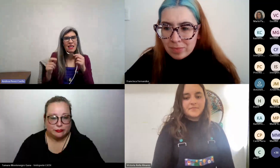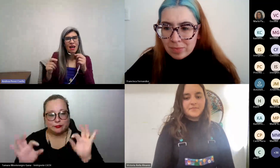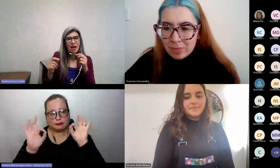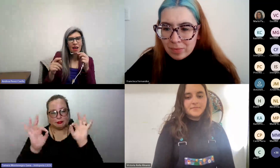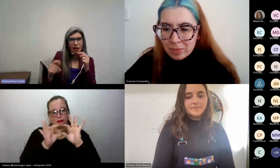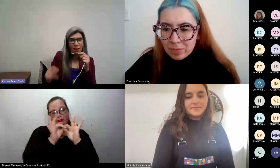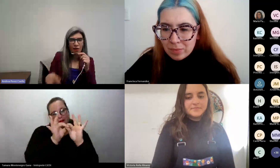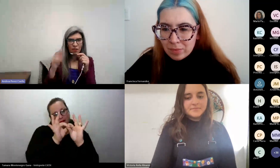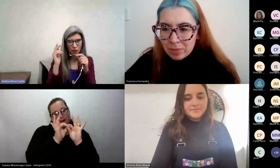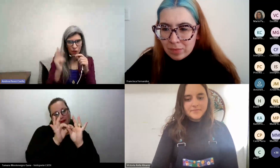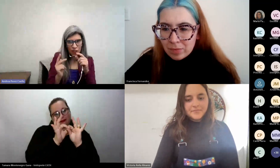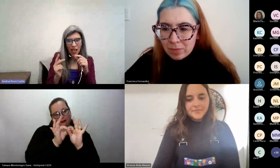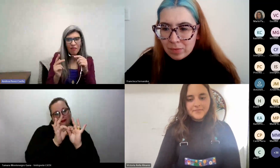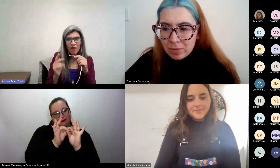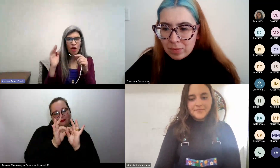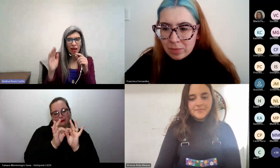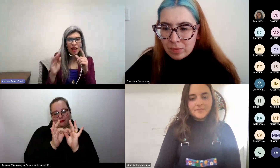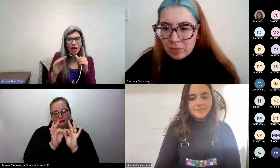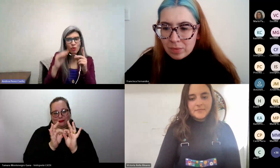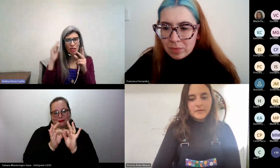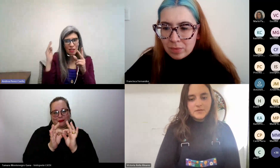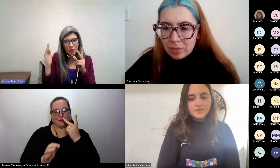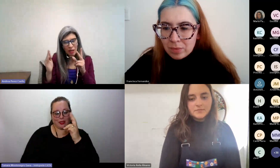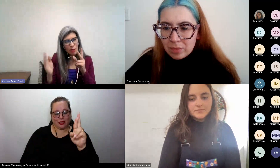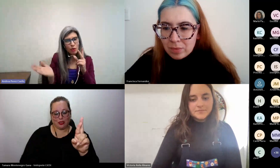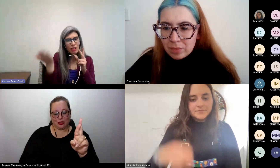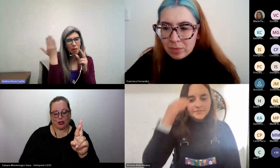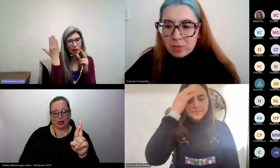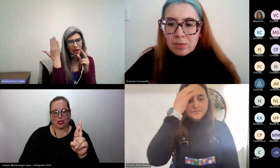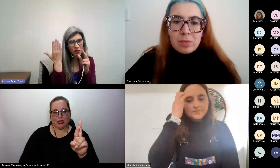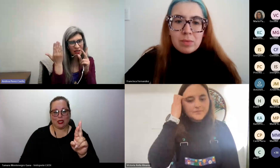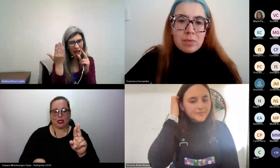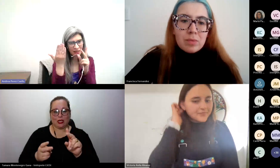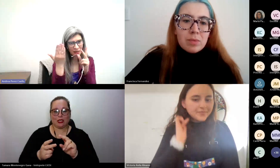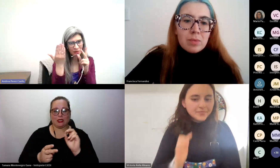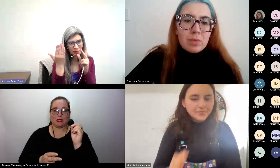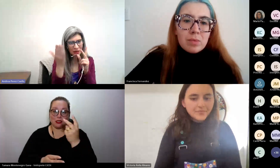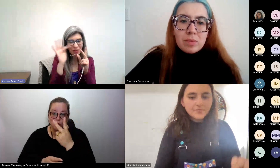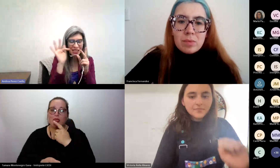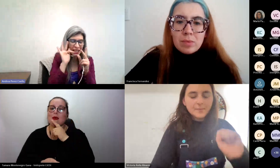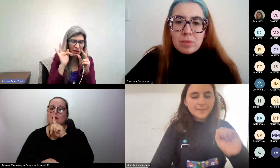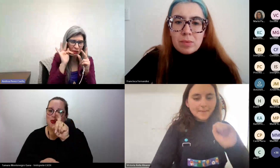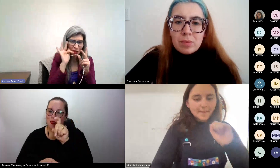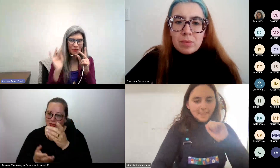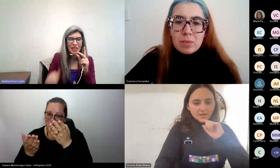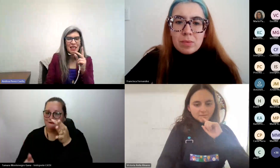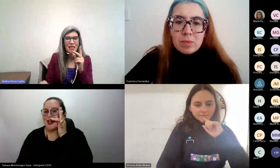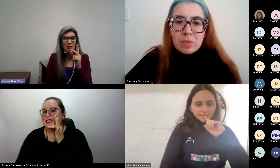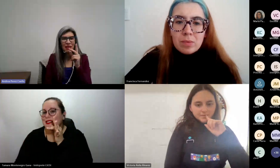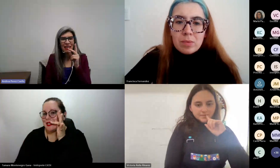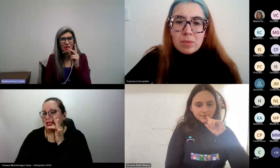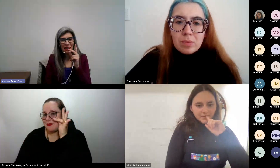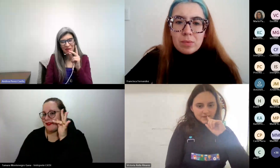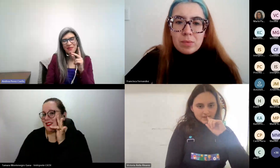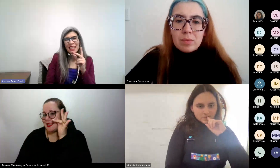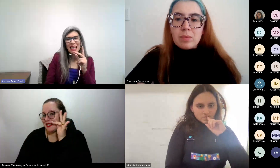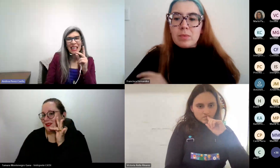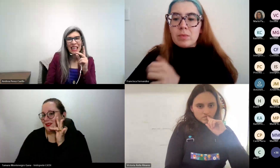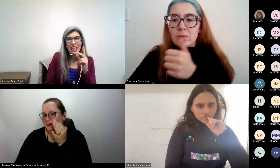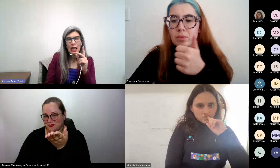Muchas gracias, Victoria. Vamos a dejar una segunda pregunta para Francisca, perdón, para la